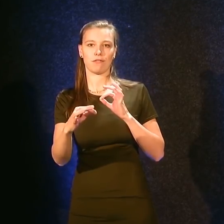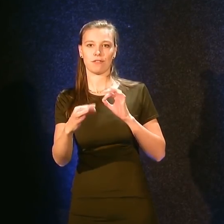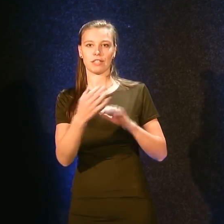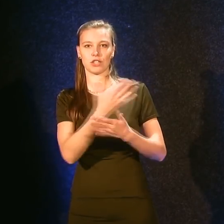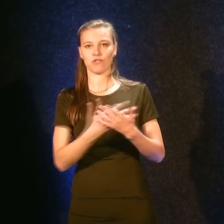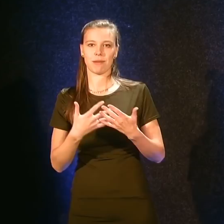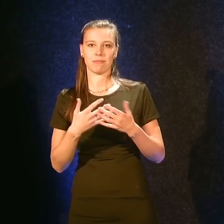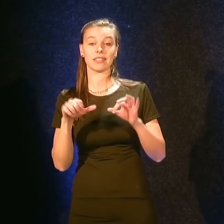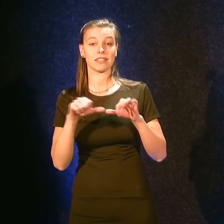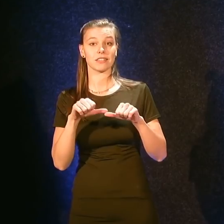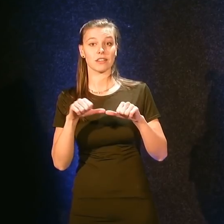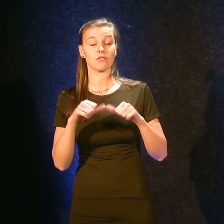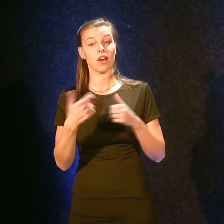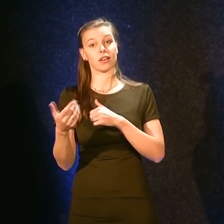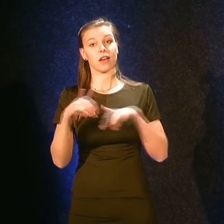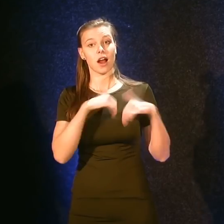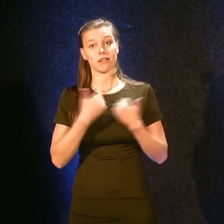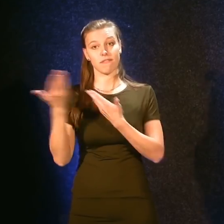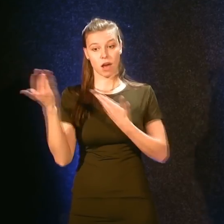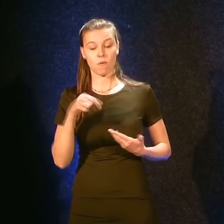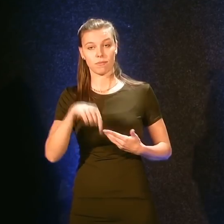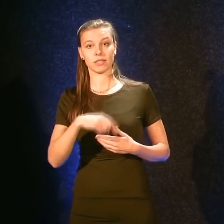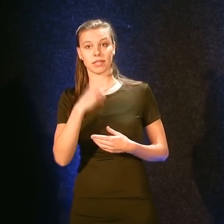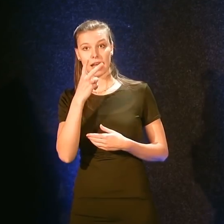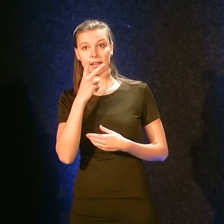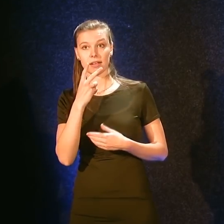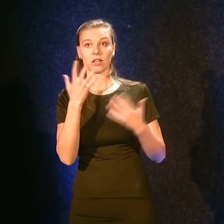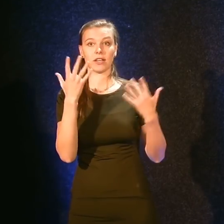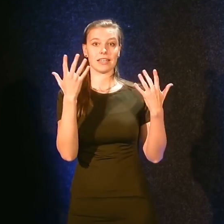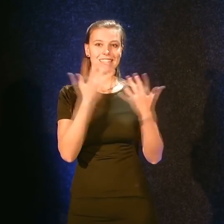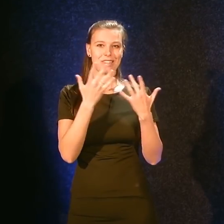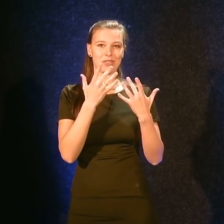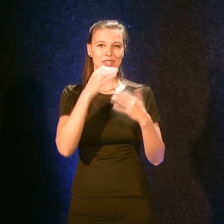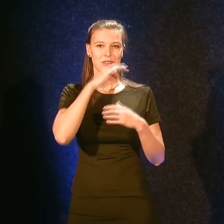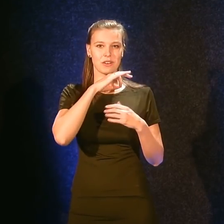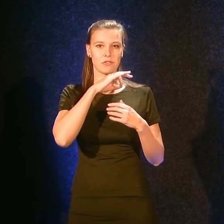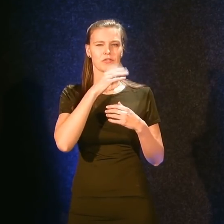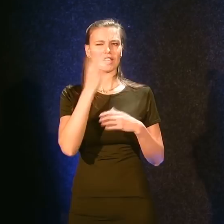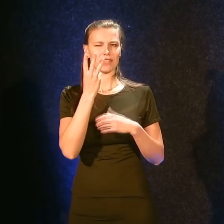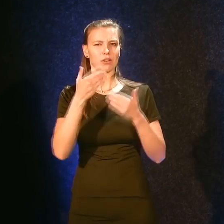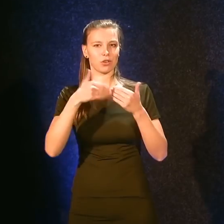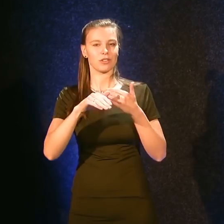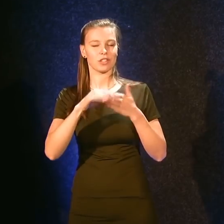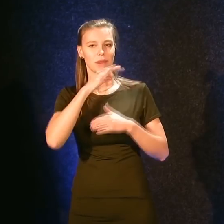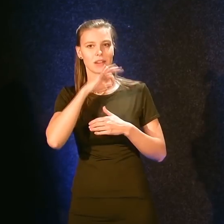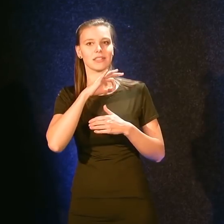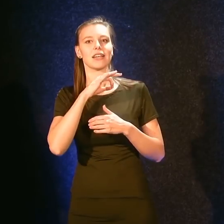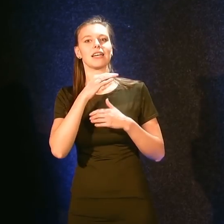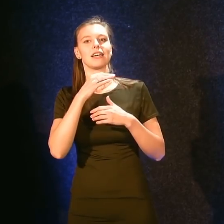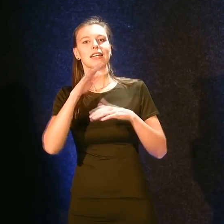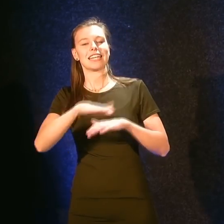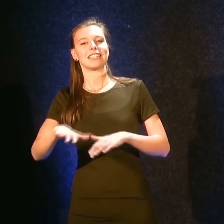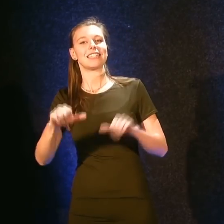kijken. Vanaf 3 uur, dus vanmiddag, onze kidsdienst online. En ook volgende week om 10 uur weer een